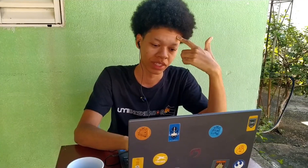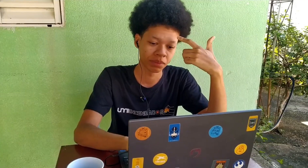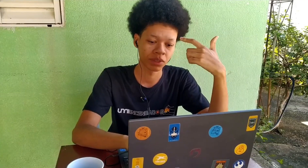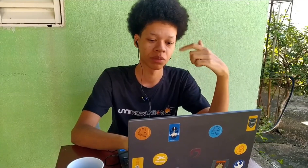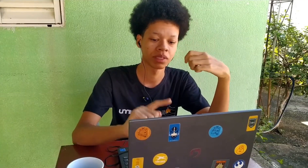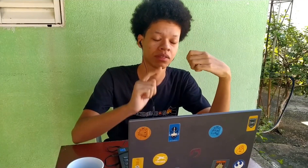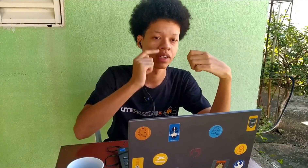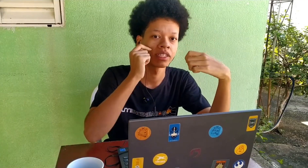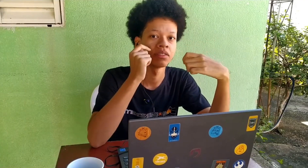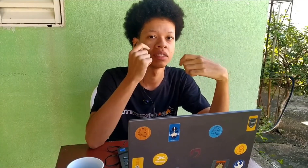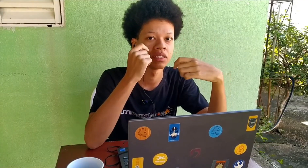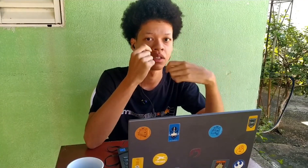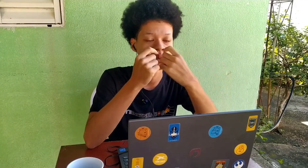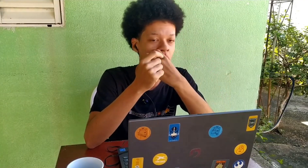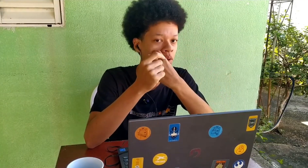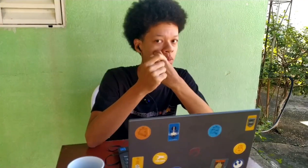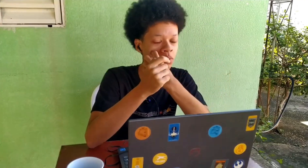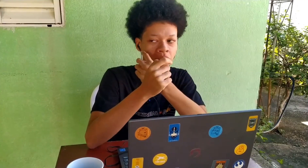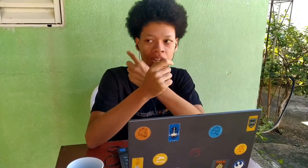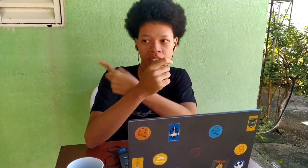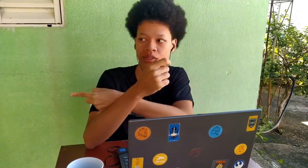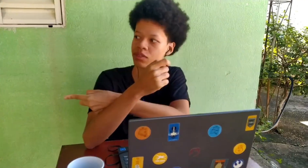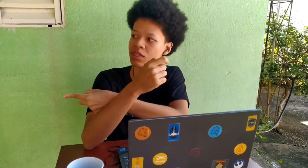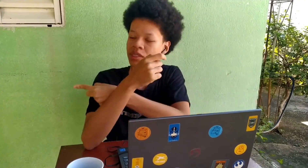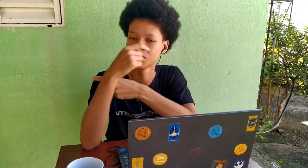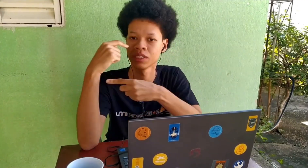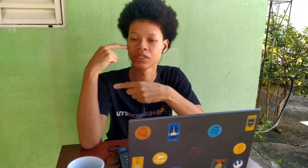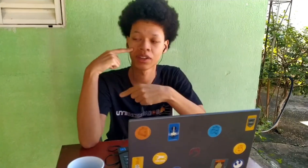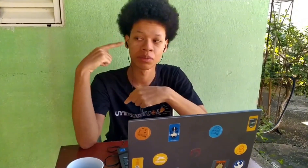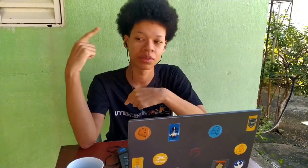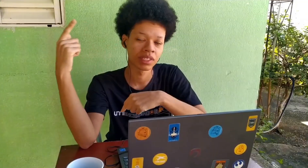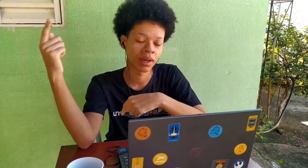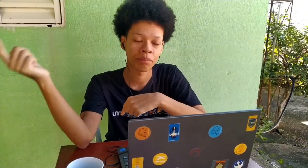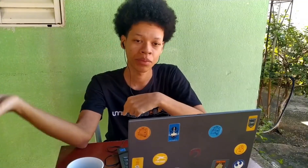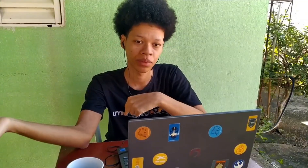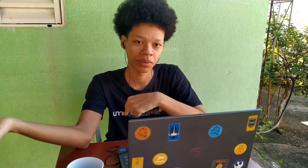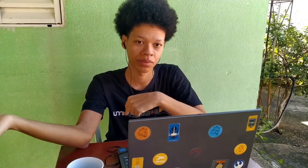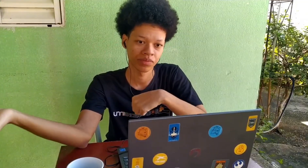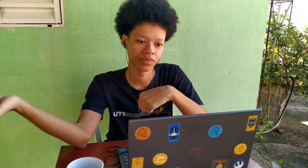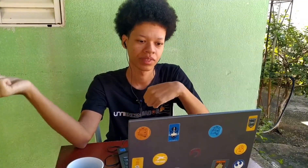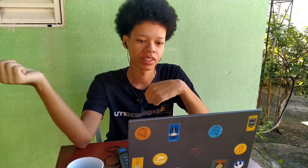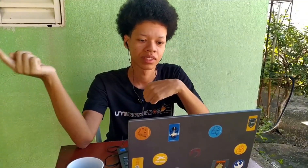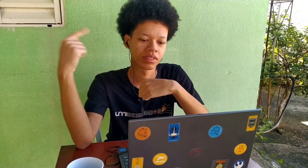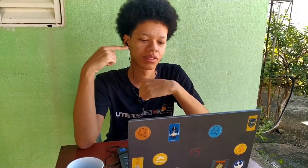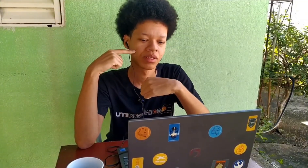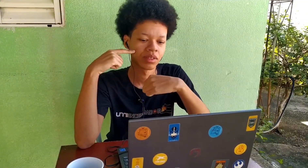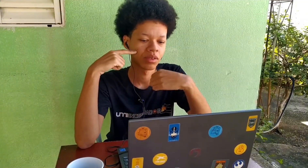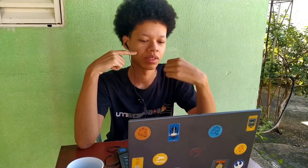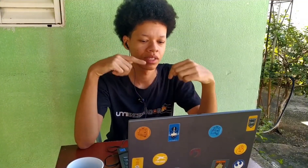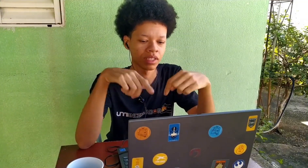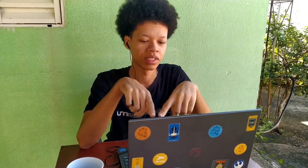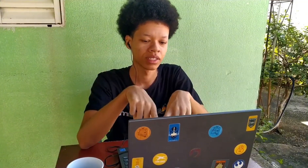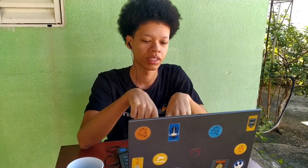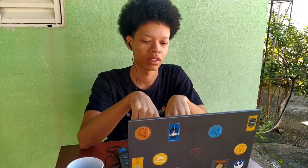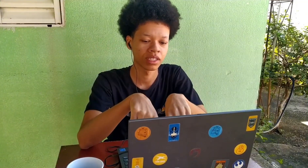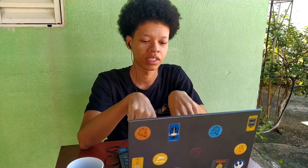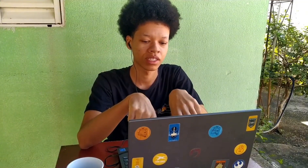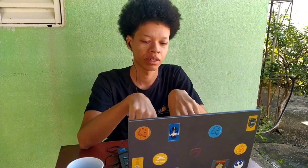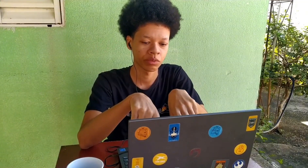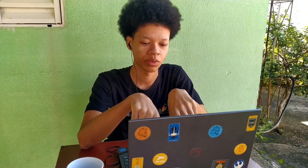Você pode observar que às vezes eu olho pro lado, porque eu tava procurando apoio. E isso aqui eu acho que até